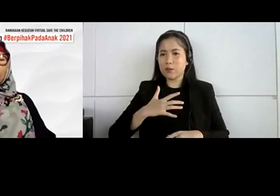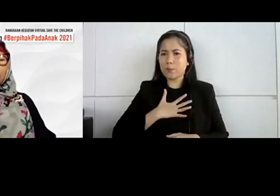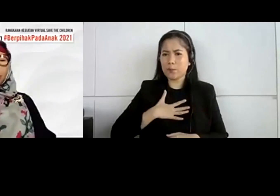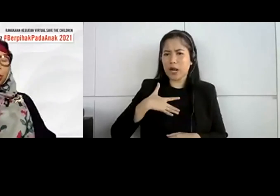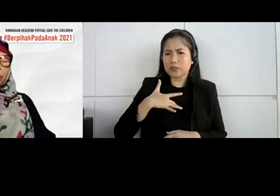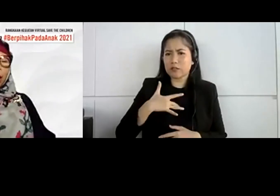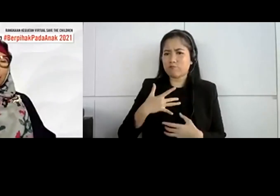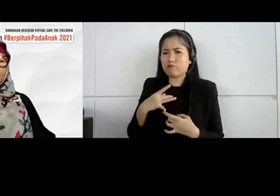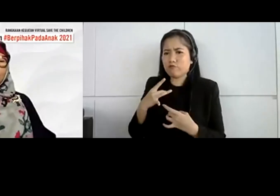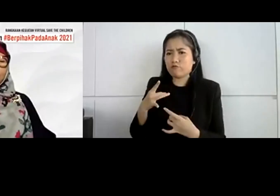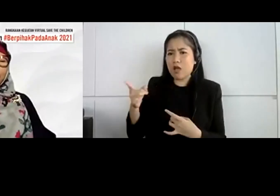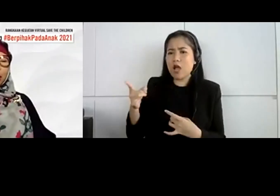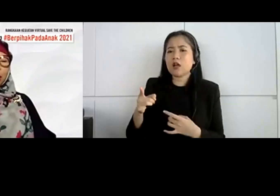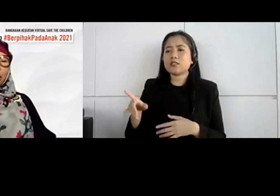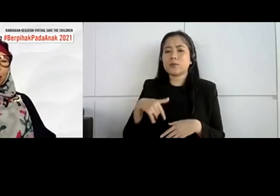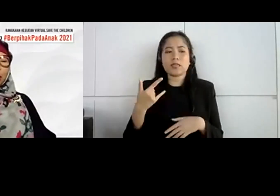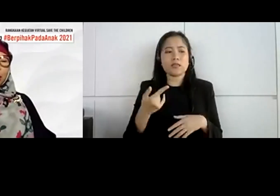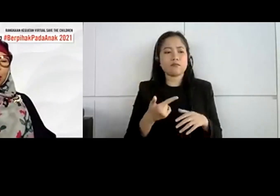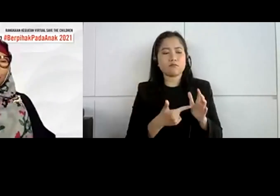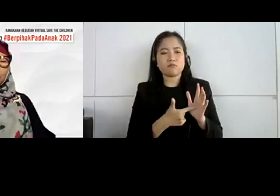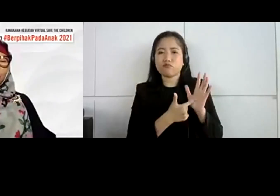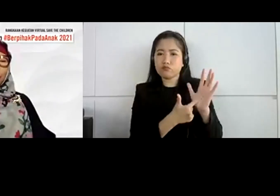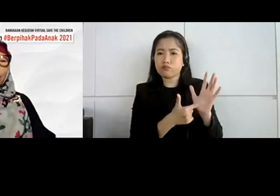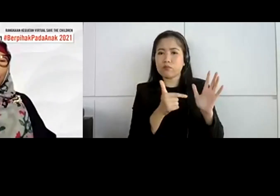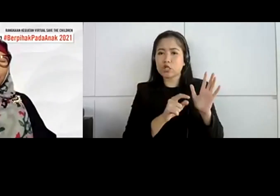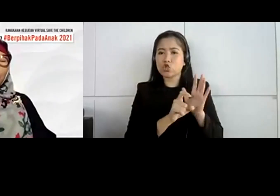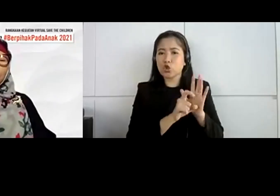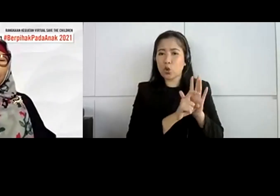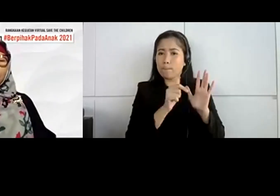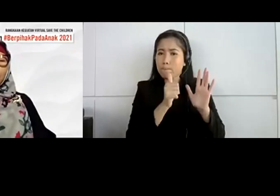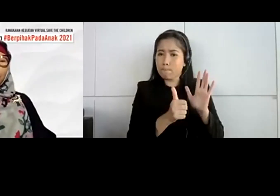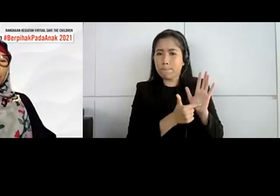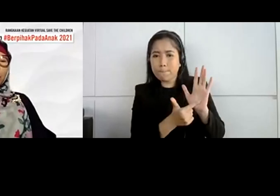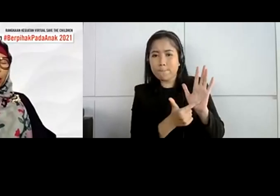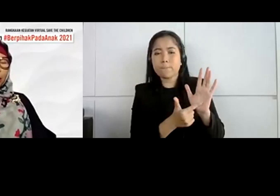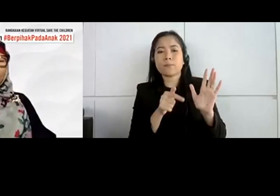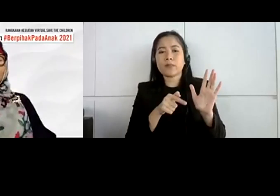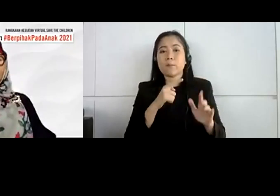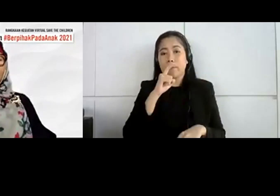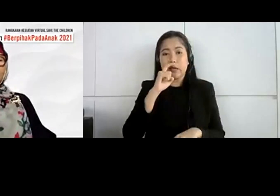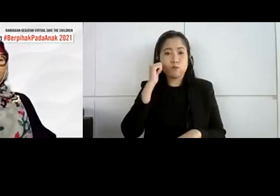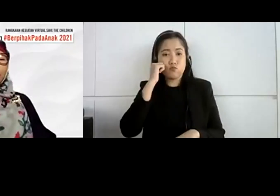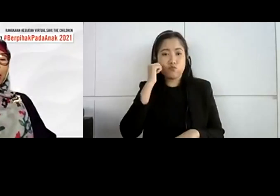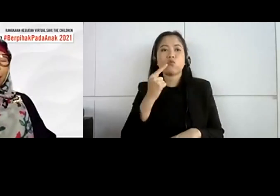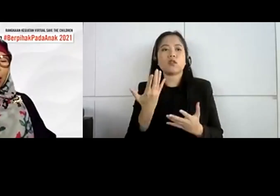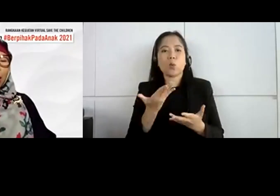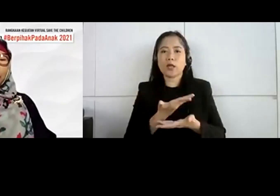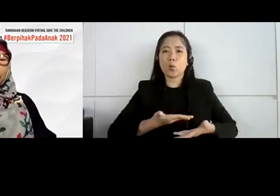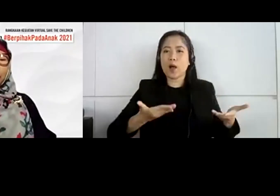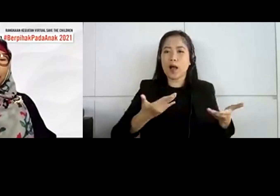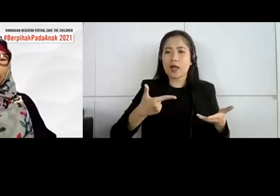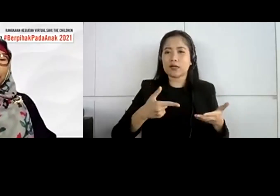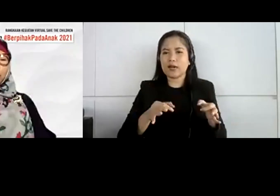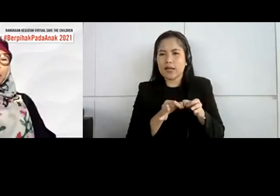diberikan contoh baik, praktek melalui orang tuanya, melalui lingkungan terdekatnya. Tapi